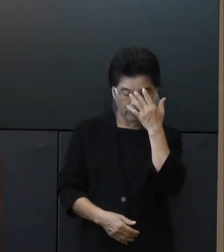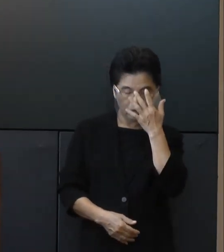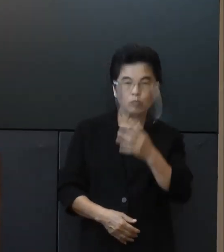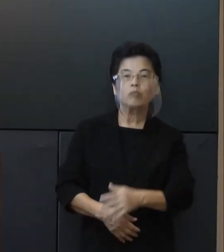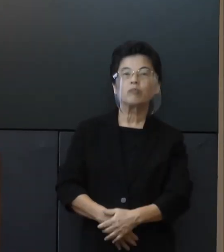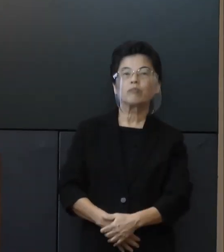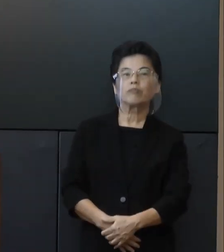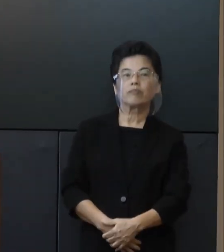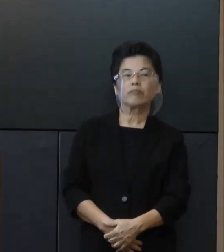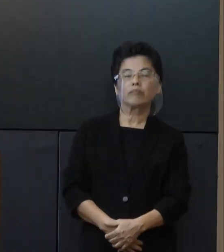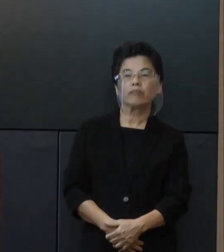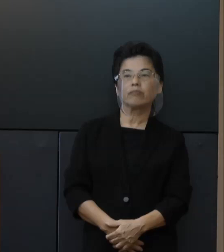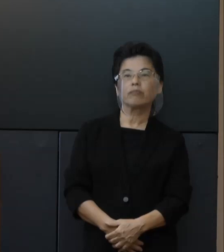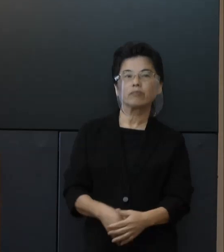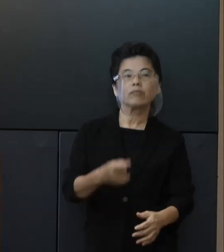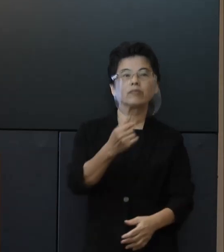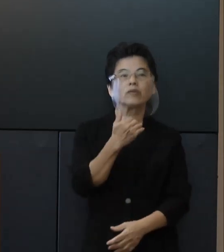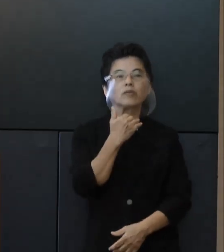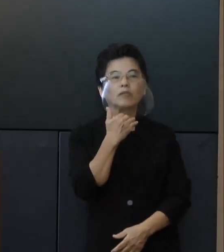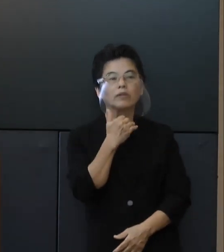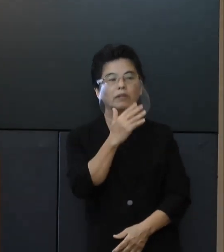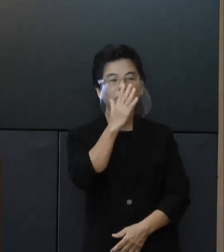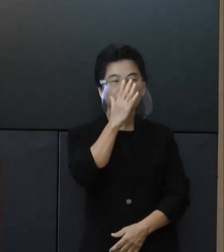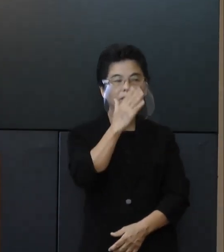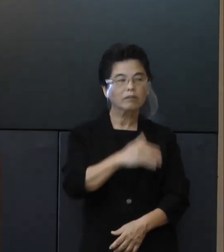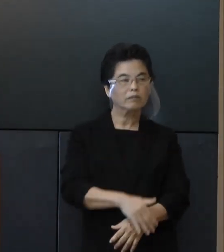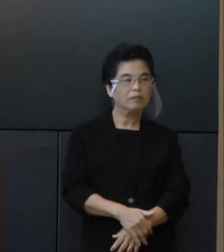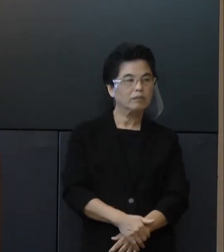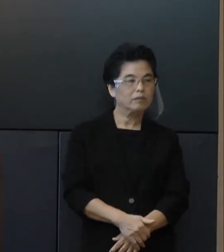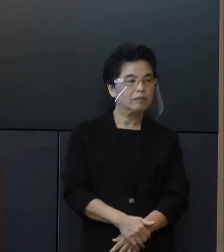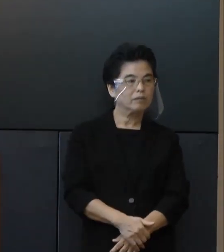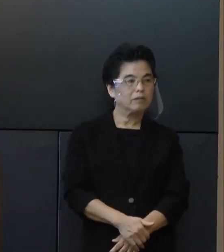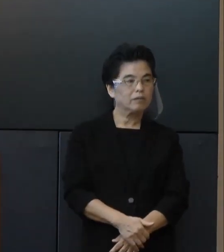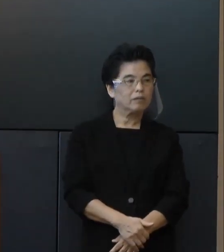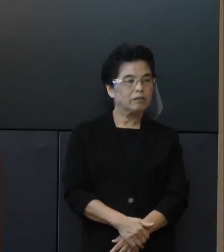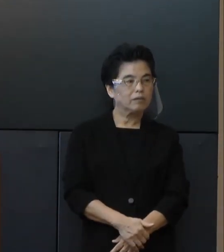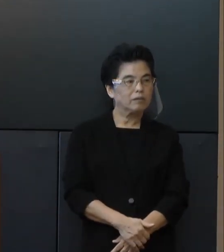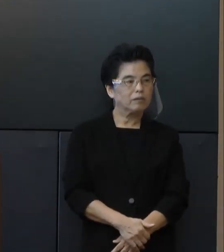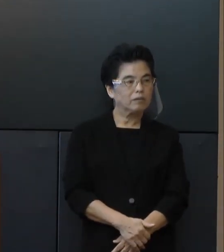かな、ちょっとお待ちください。